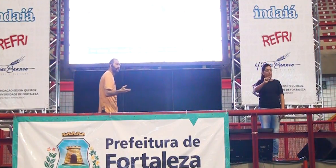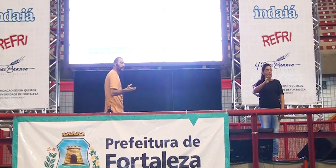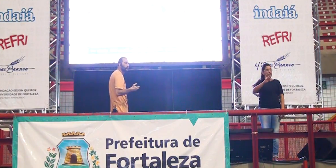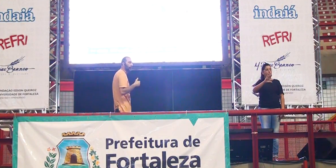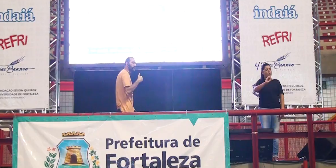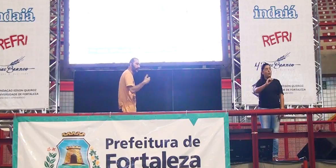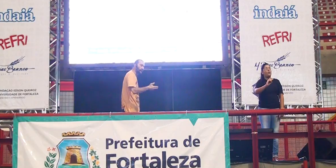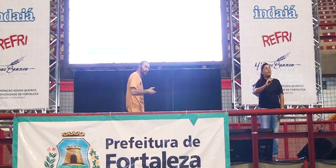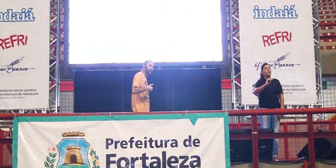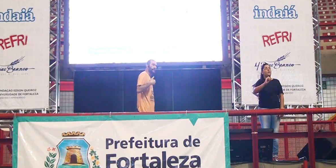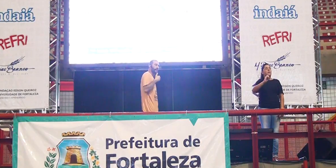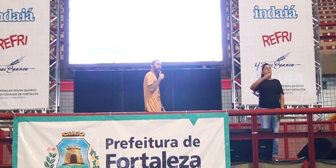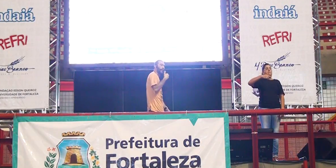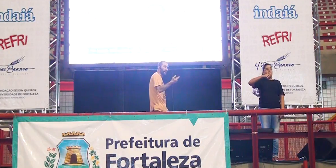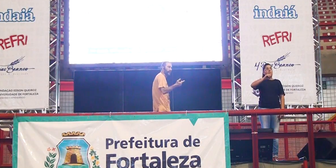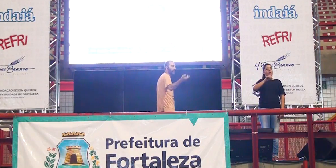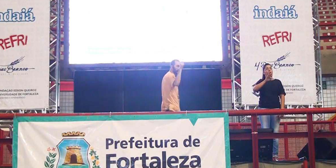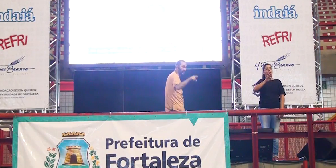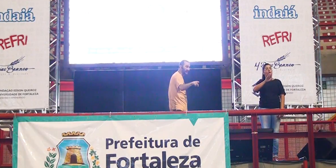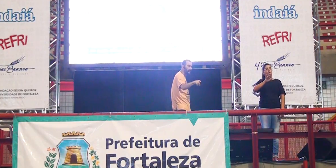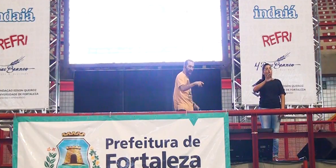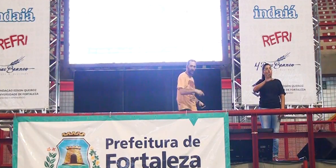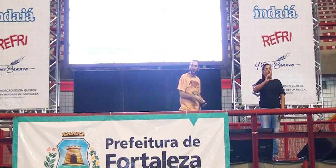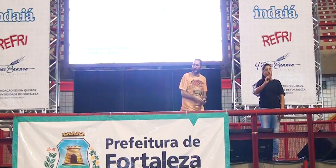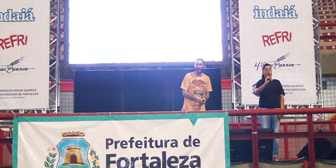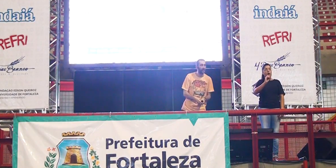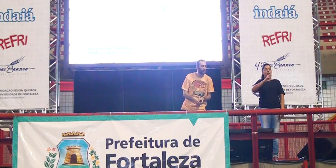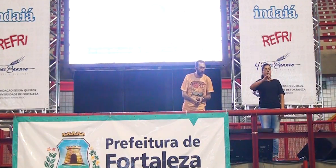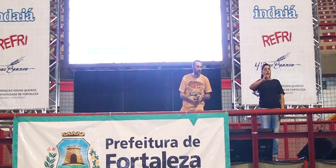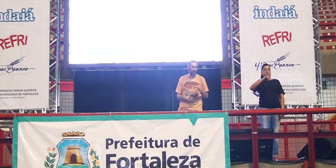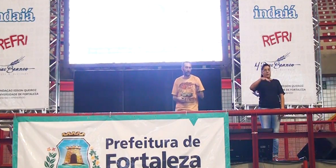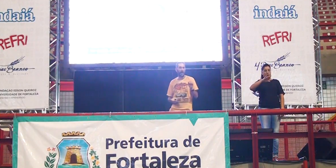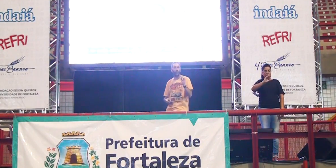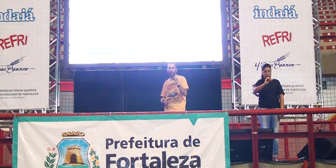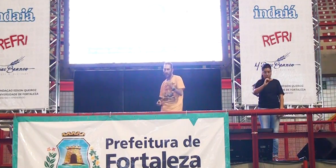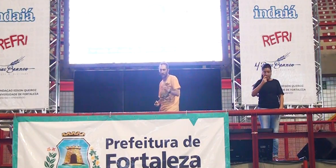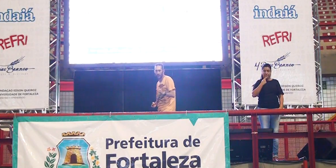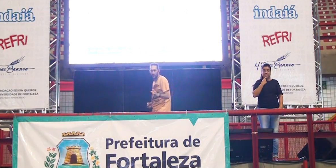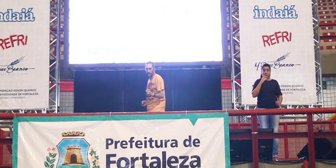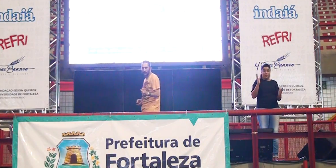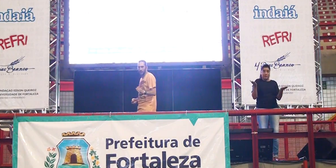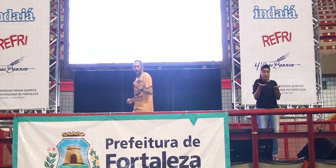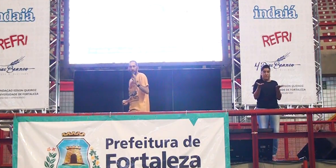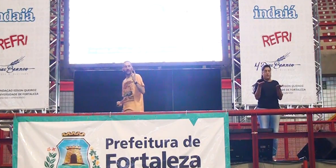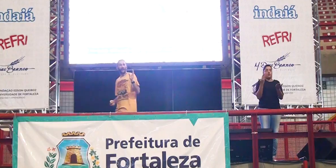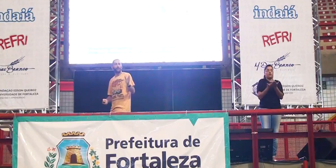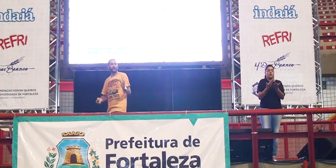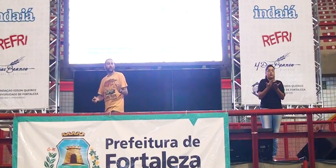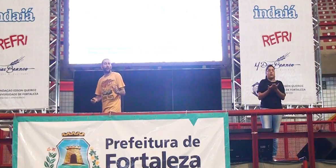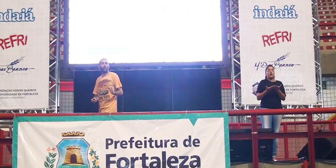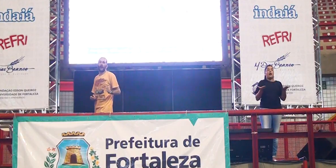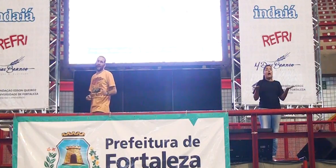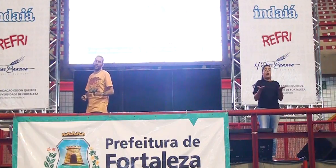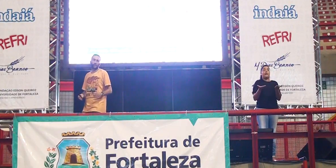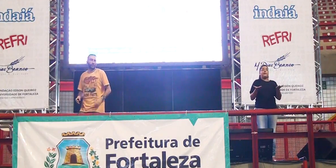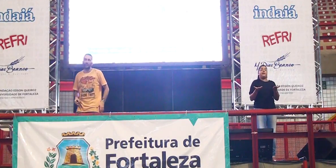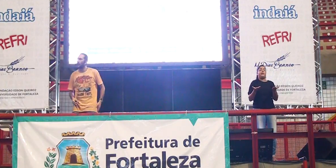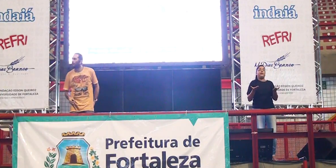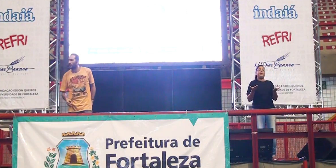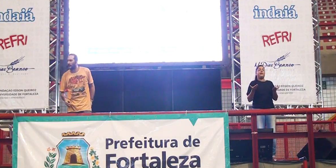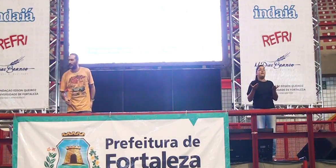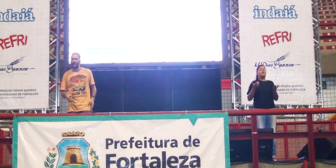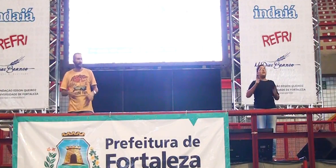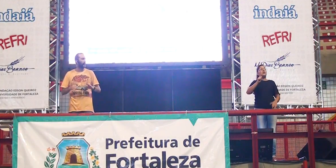morfoclimáticos. Domínios morfoclimáticos, que também vamos ver já, agora. E aí, pessoal, o